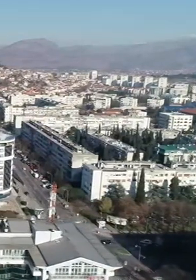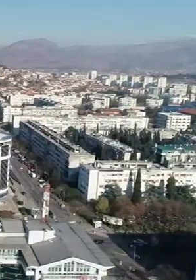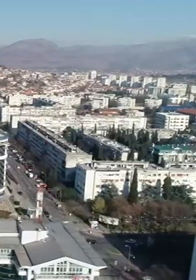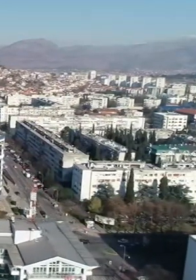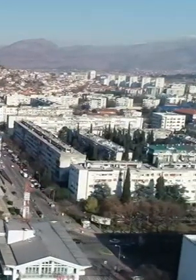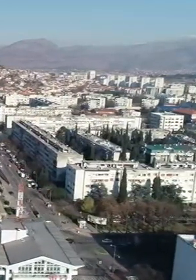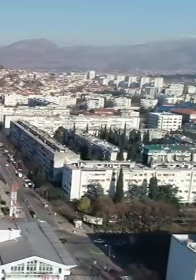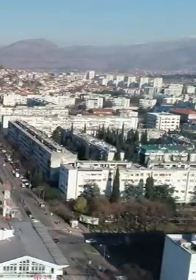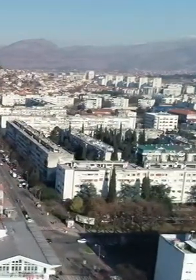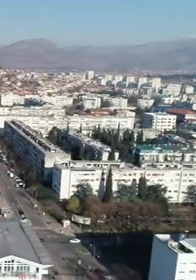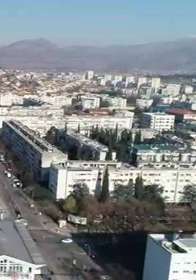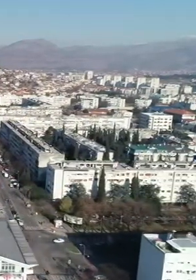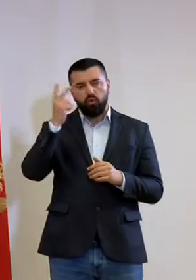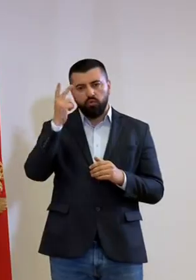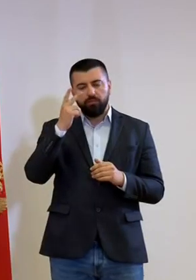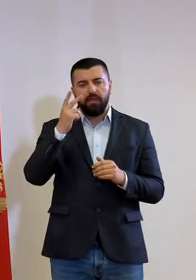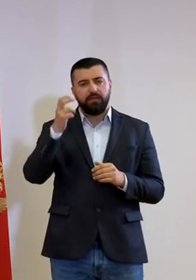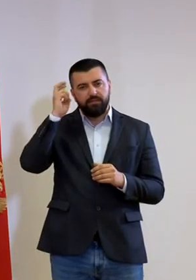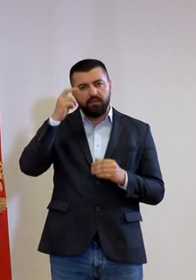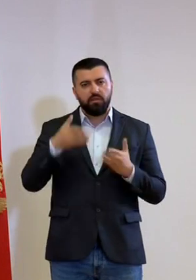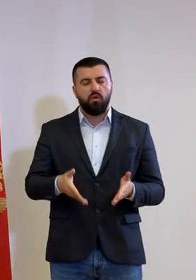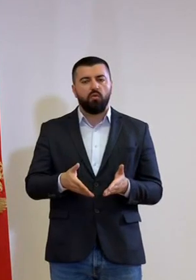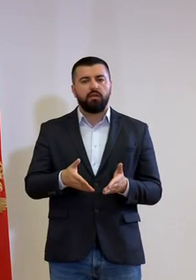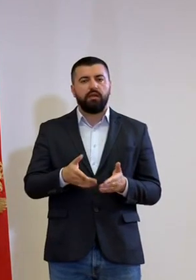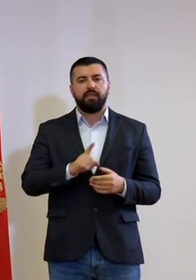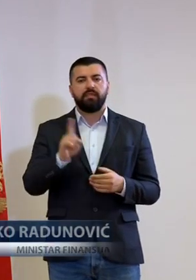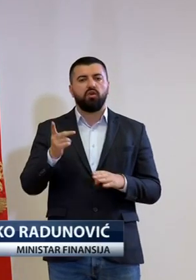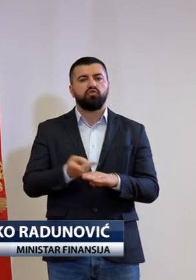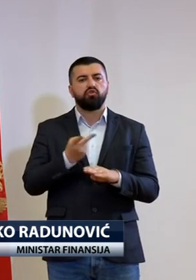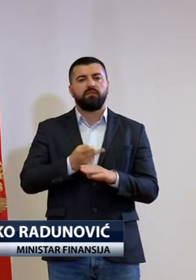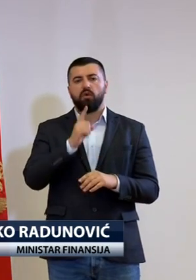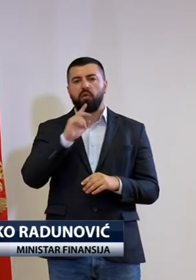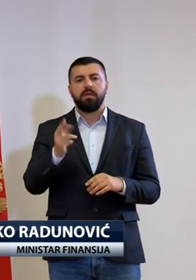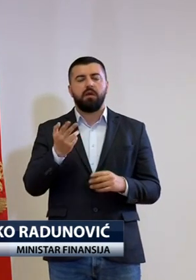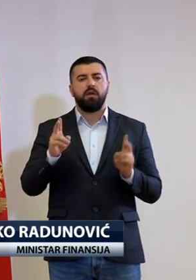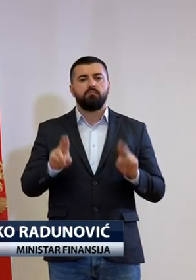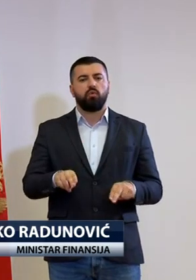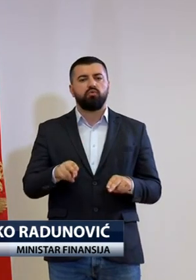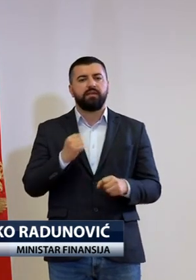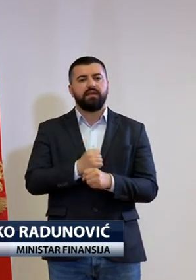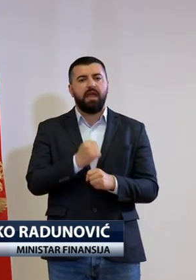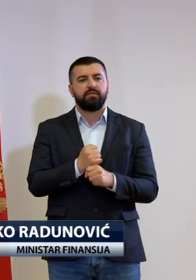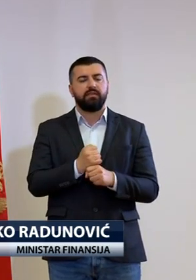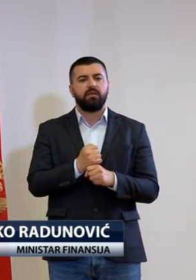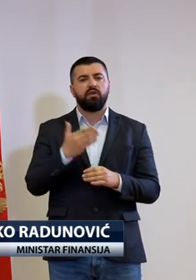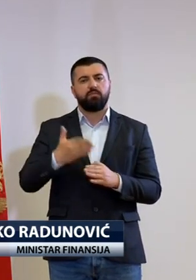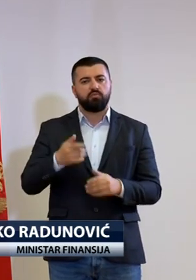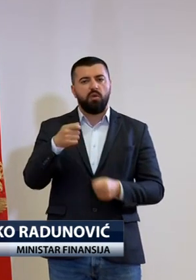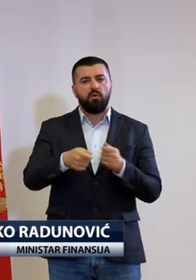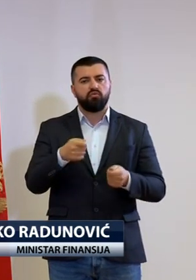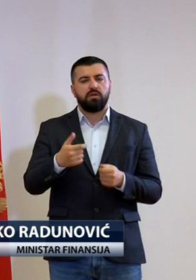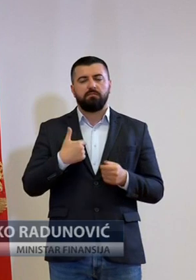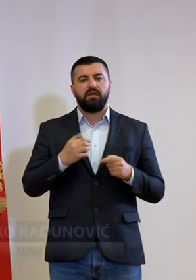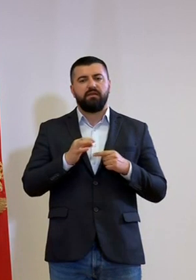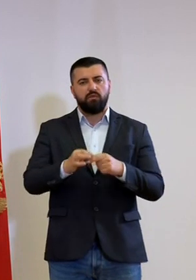direktno subvencioniše građane i privredu. Crna Gora nije država koja ima mogućnosti da radi subvencije. Mi